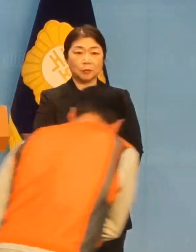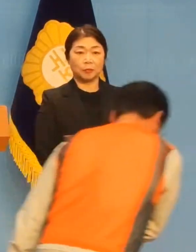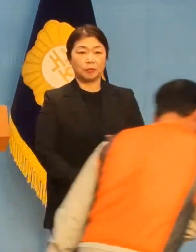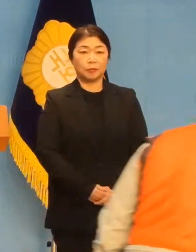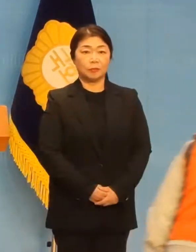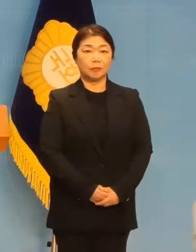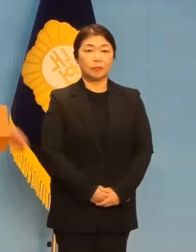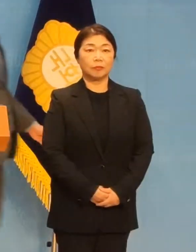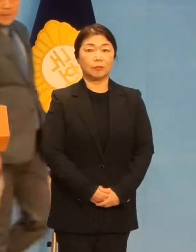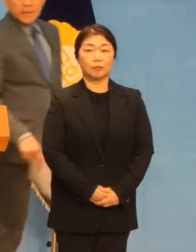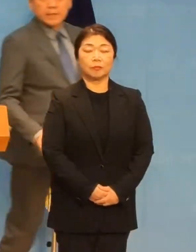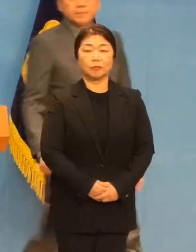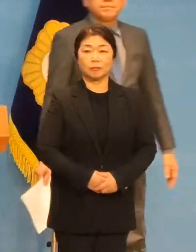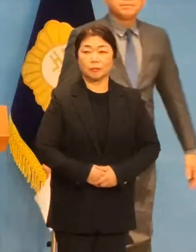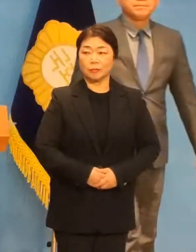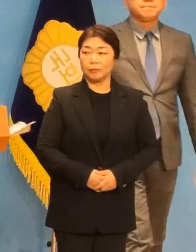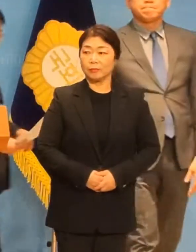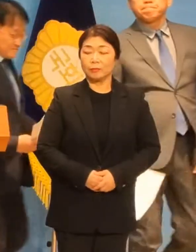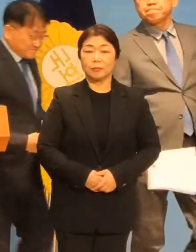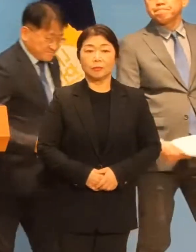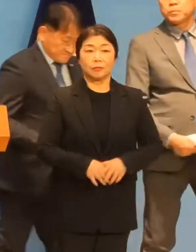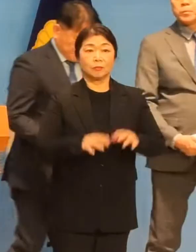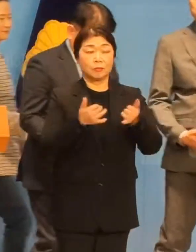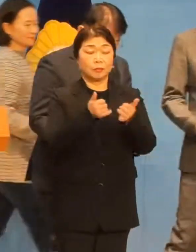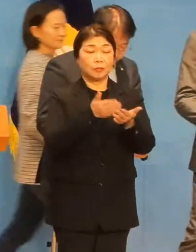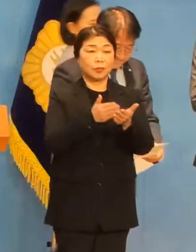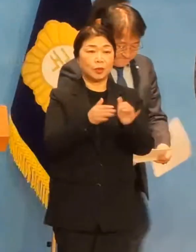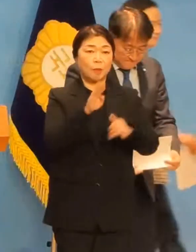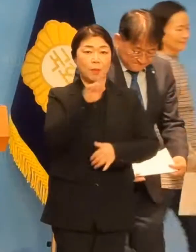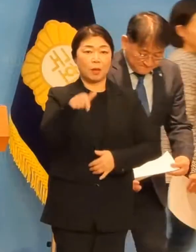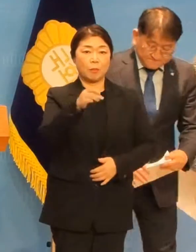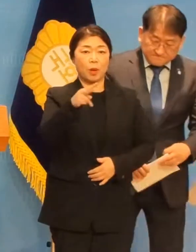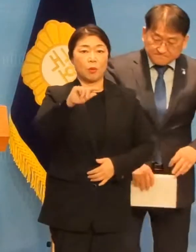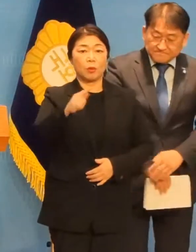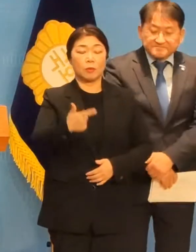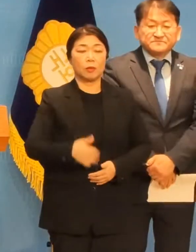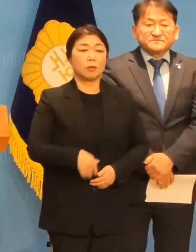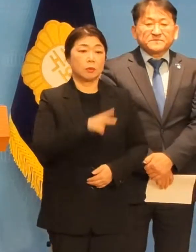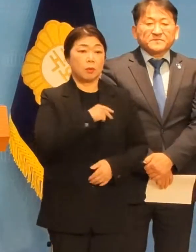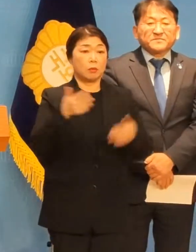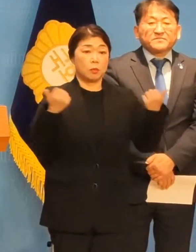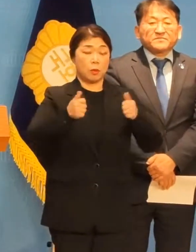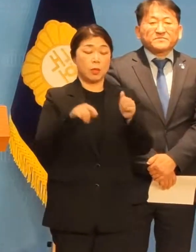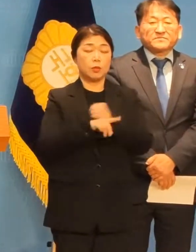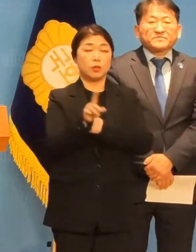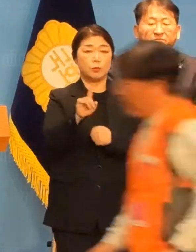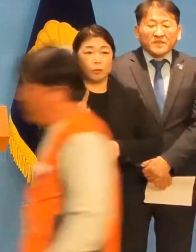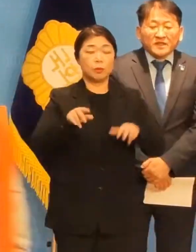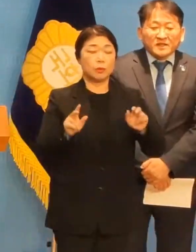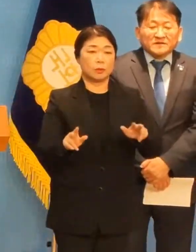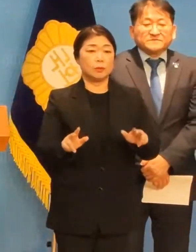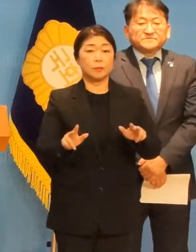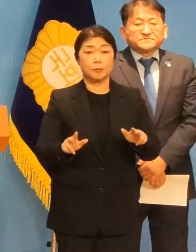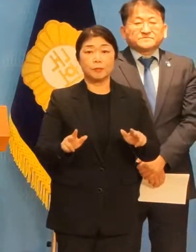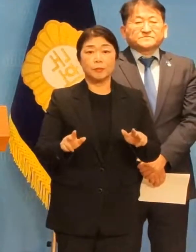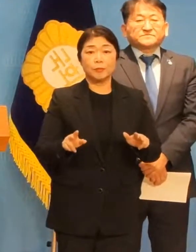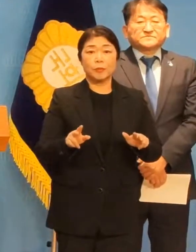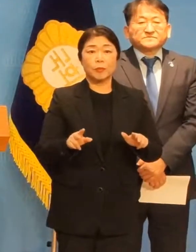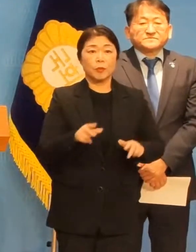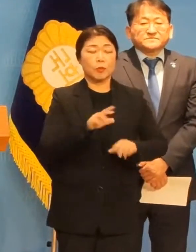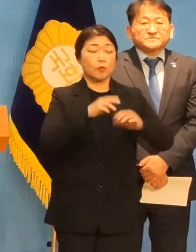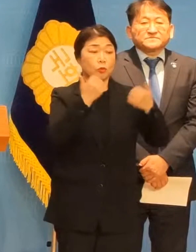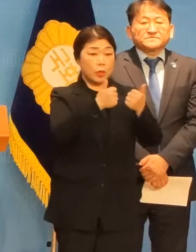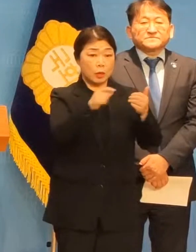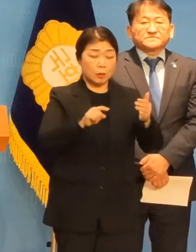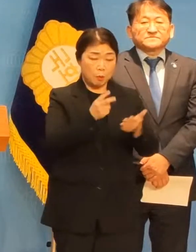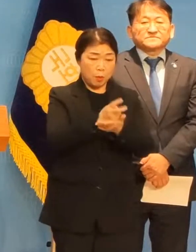긴급하게 열었습니다. 저는 조국혁신당 대변인 박병원입니다. 의원총회를 연 이유는 지금